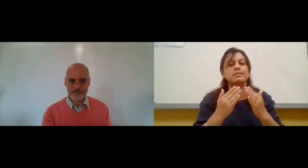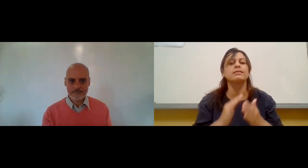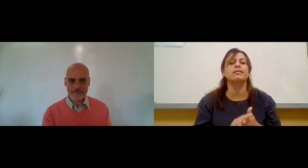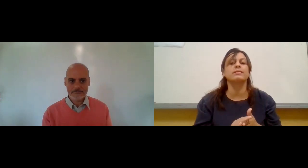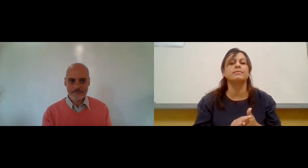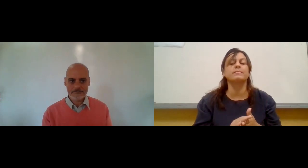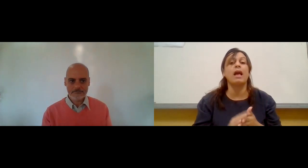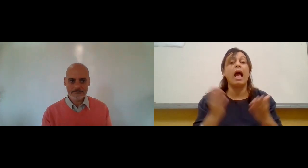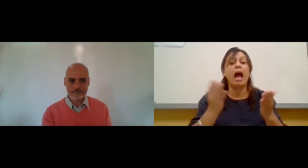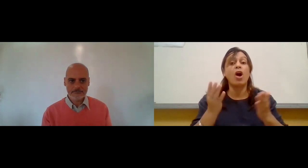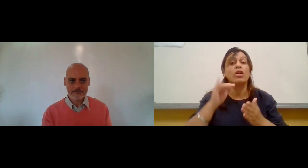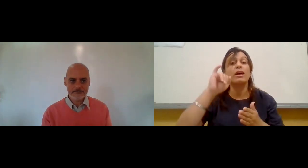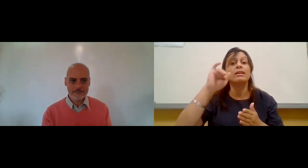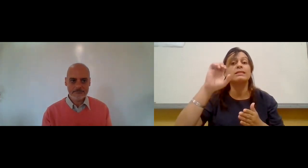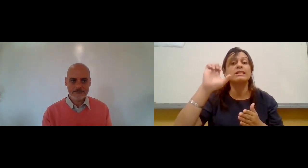Jennifer Correa.